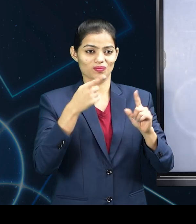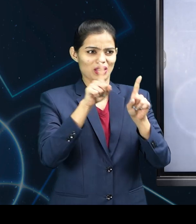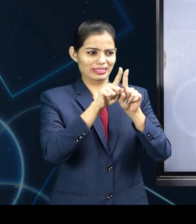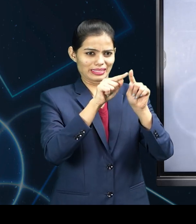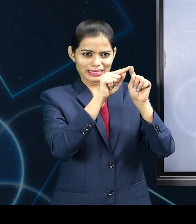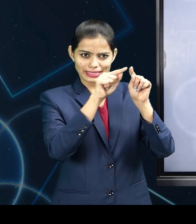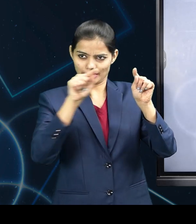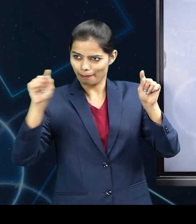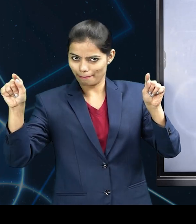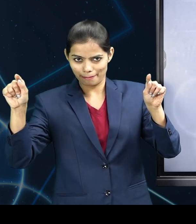अक्ष,